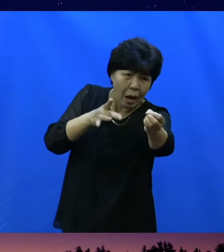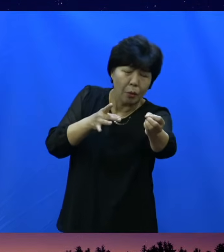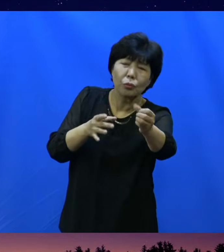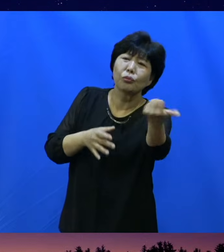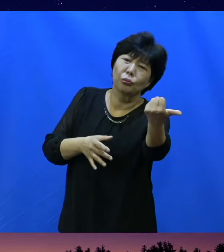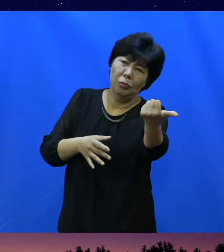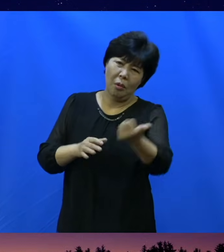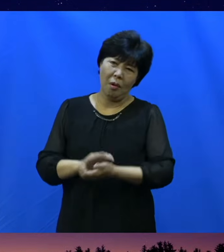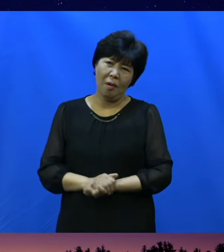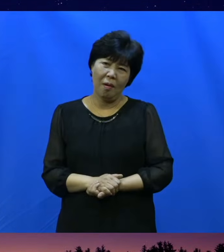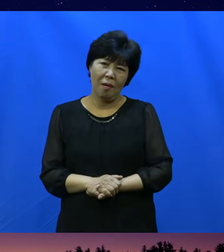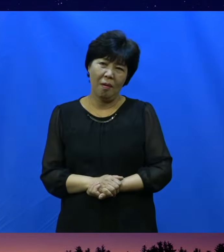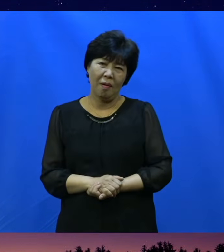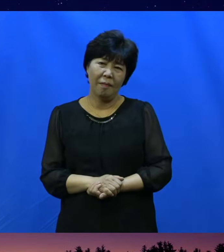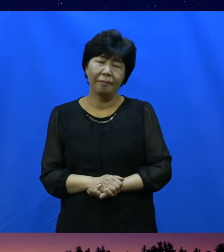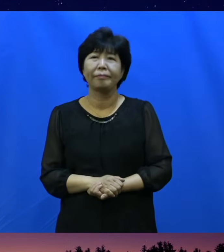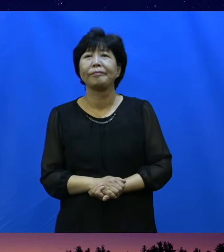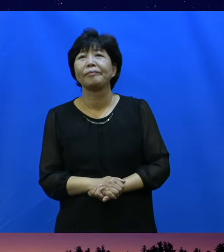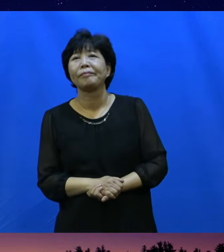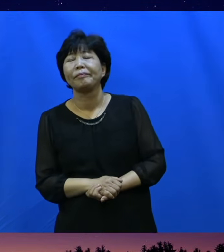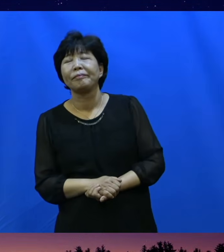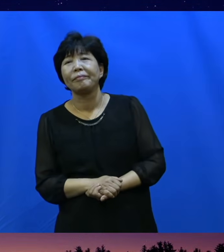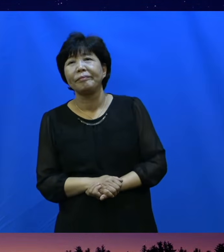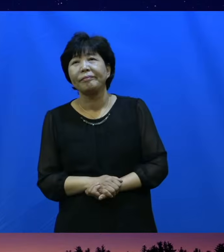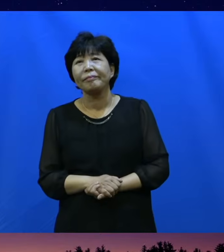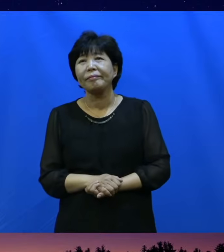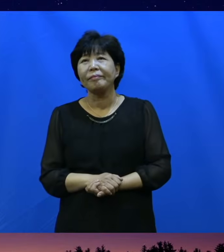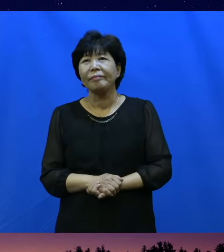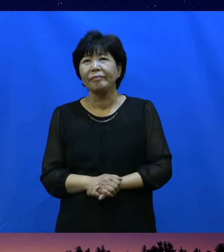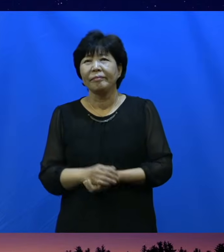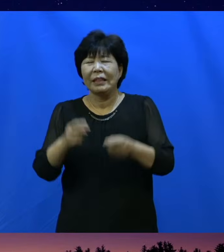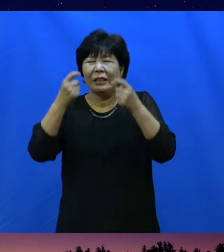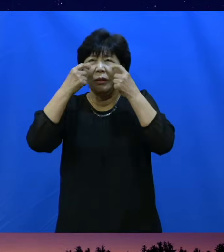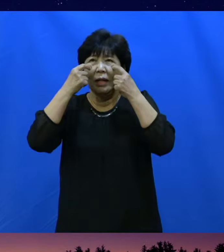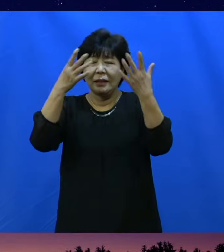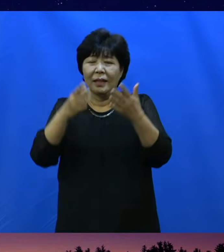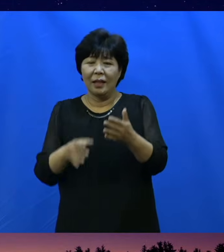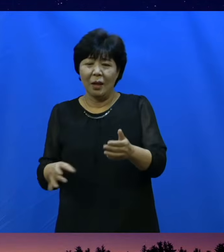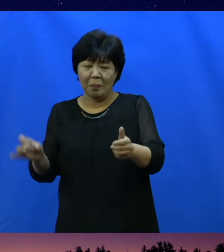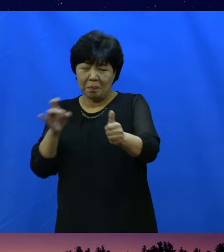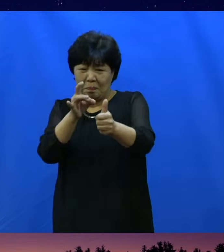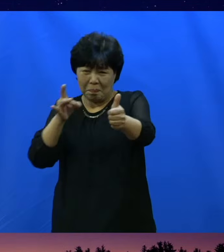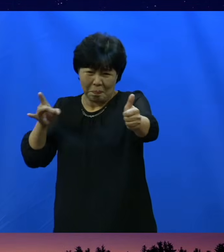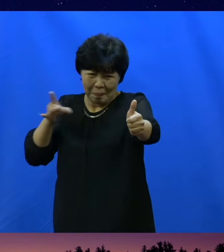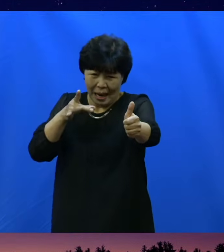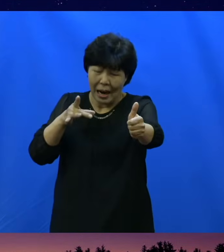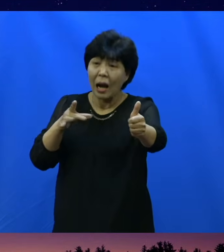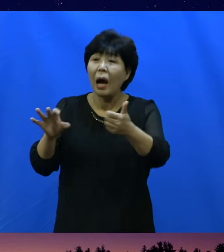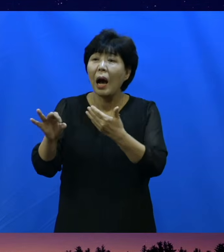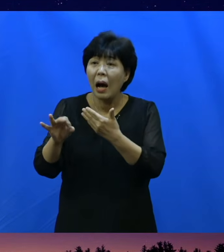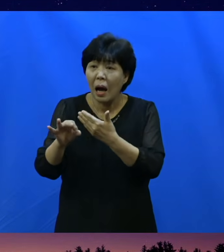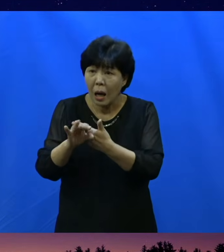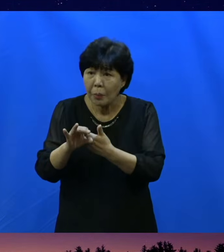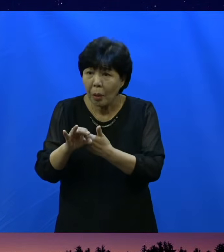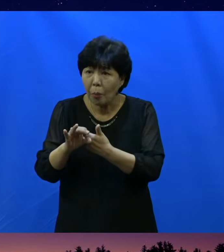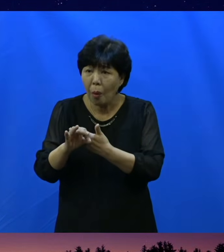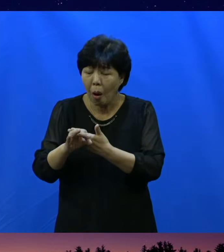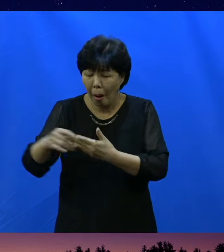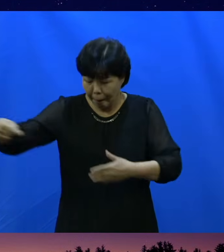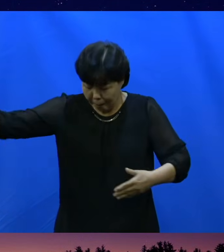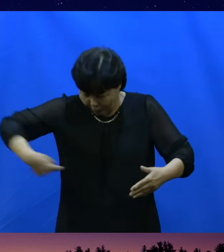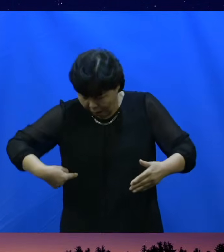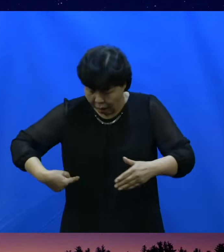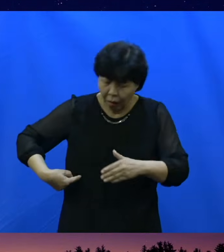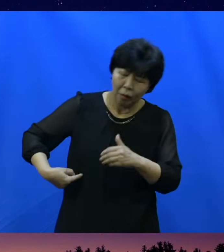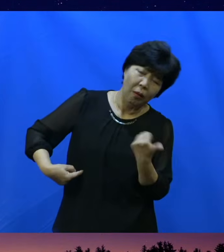겁니다. 단 한 발이라도 불화살이 정확하게 맞히면 파괴적인 결과를 놓을 수 있다. 화살이잖아요. 꽂히면